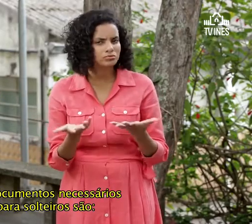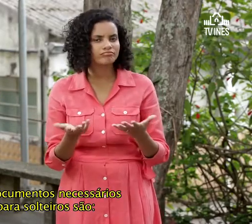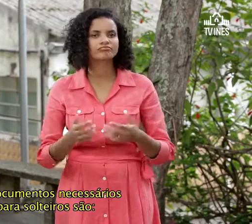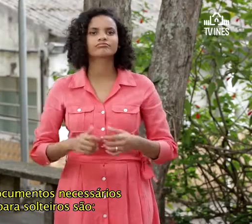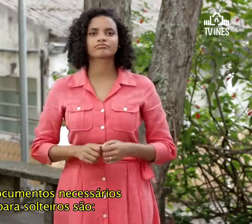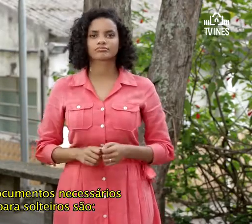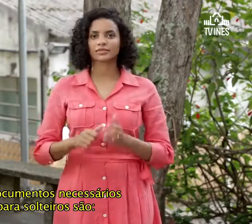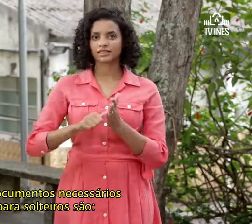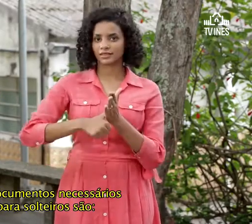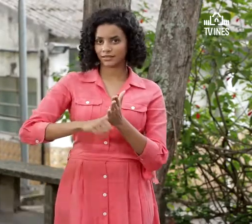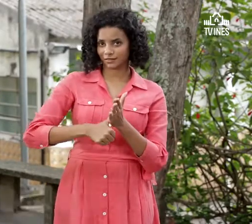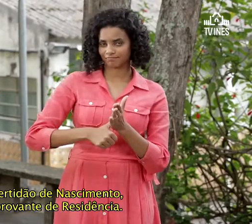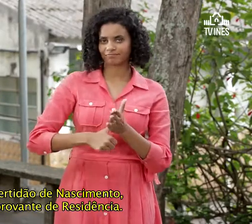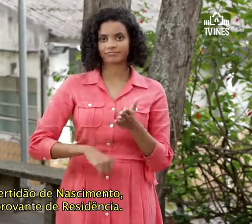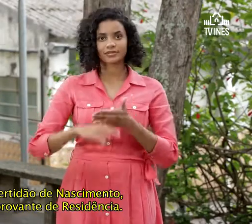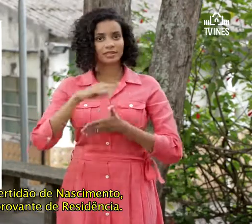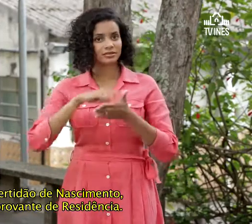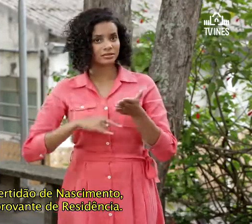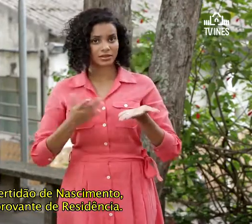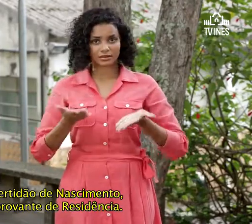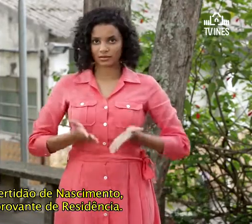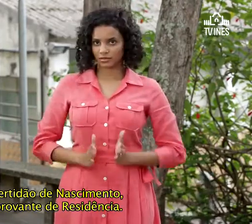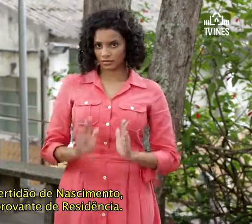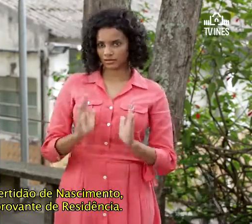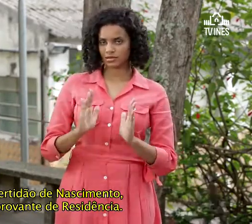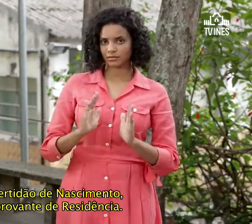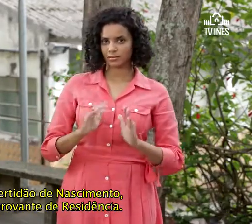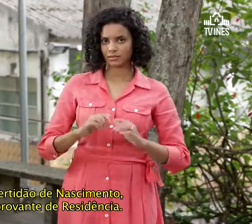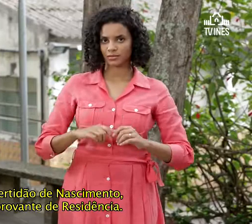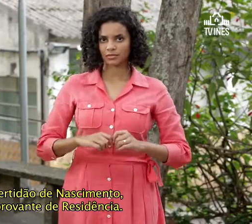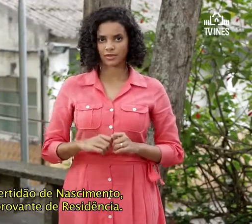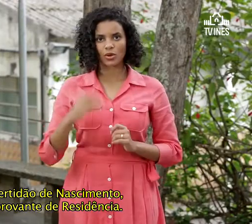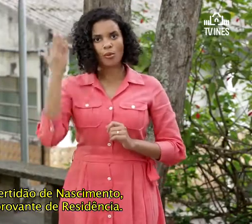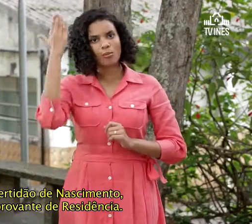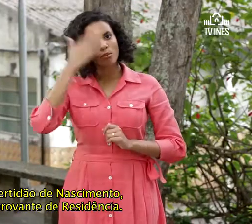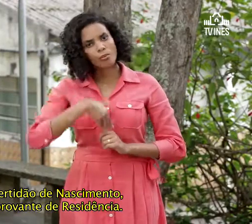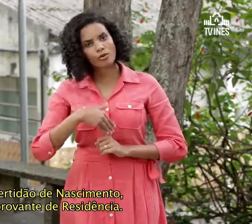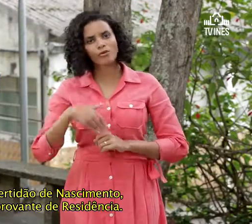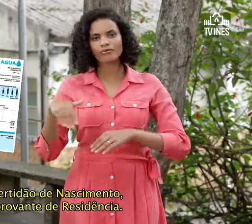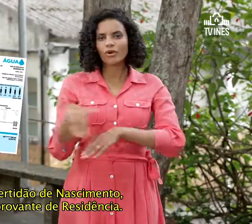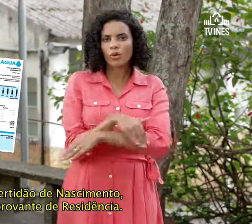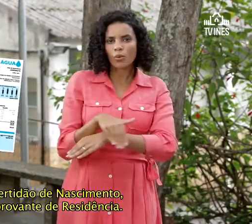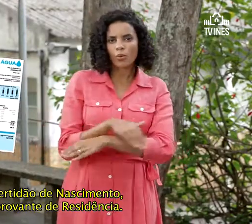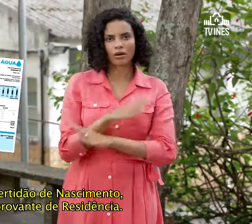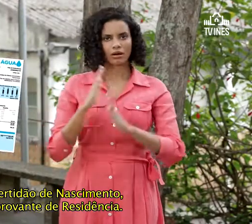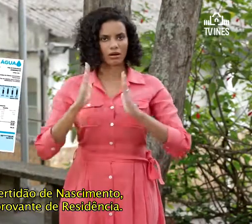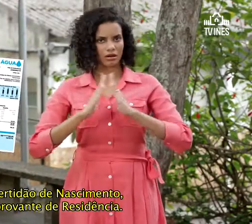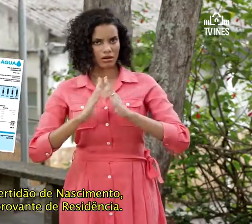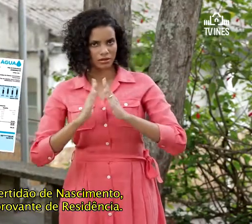solteiros são RG, certidão de nascimento, comprovante de residência,